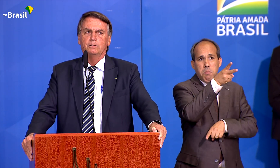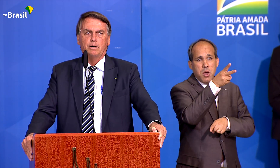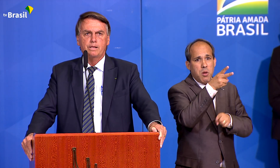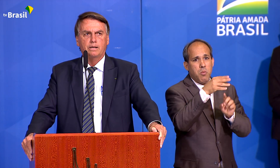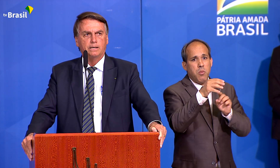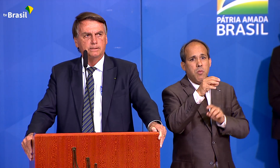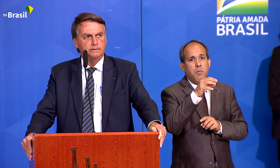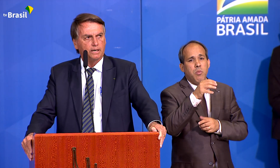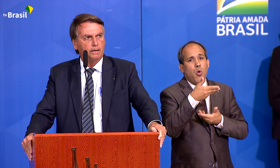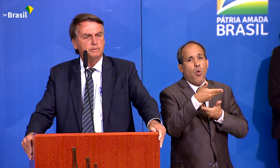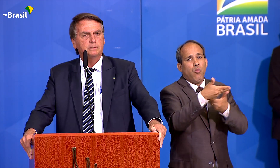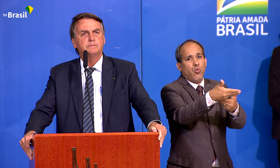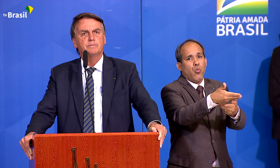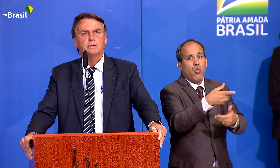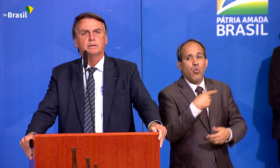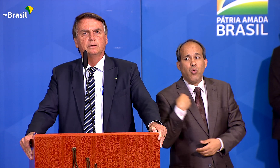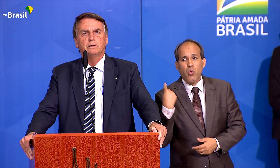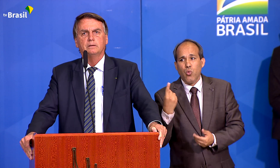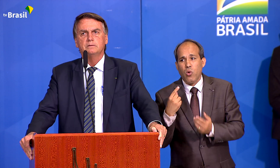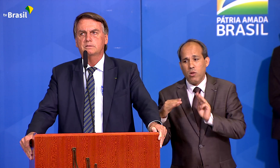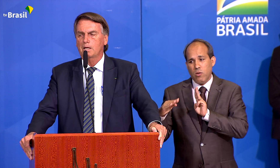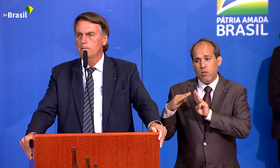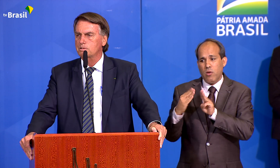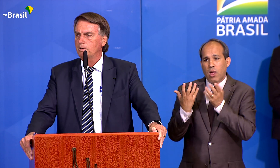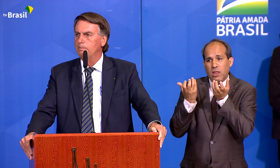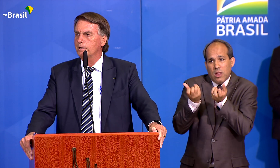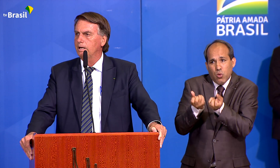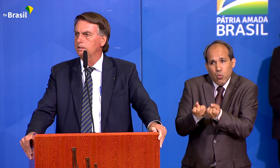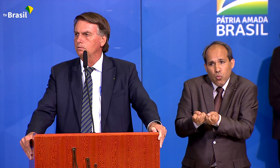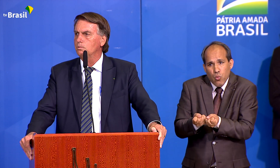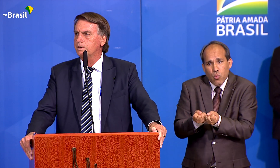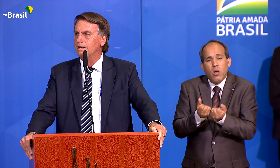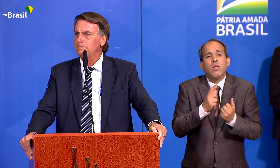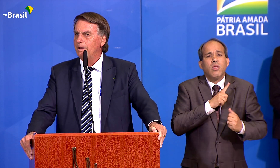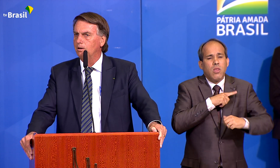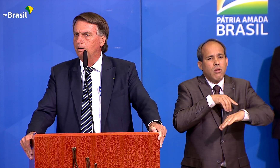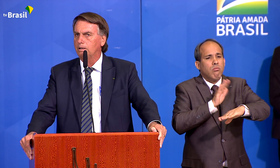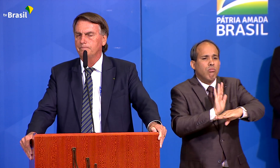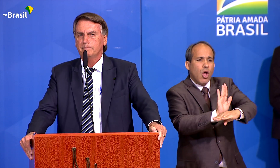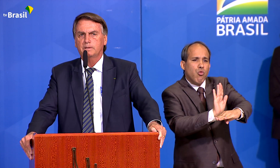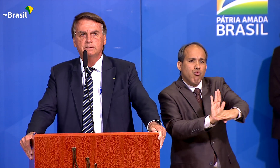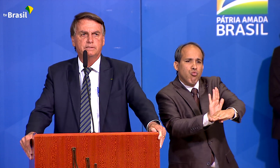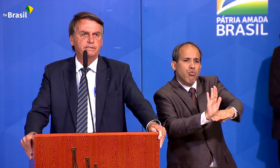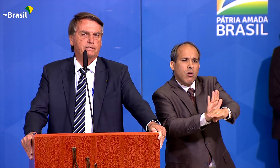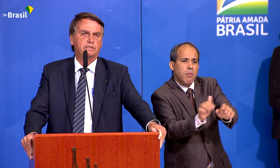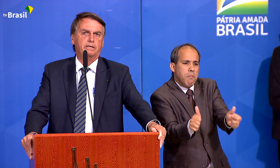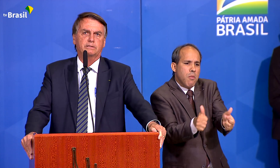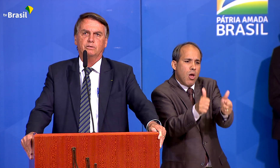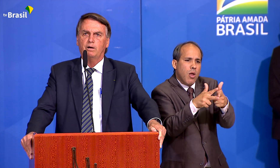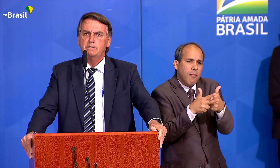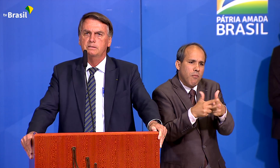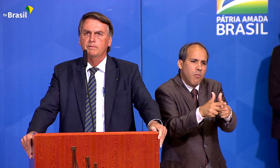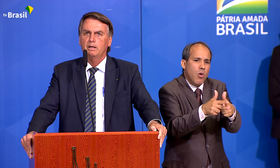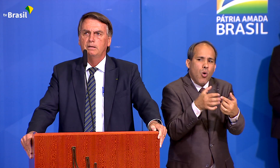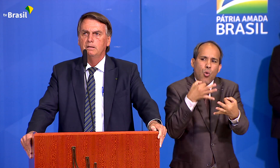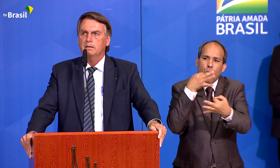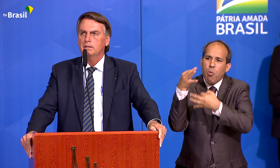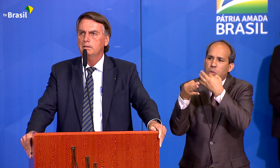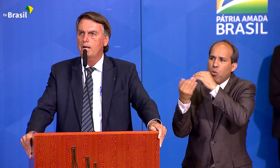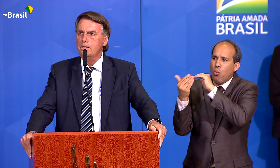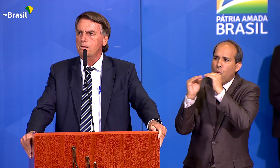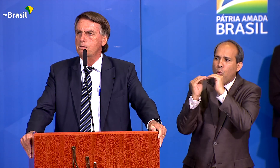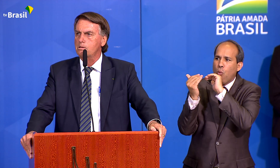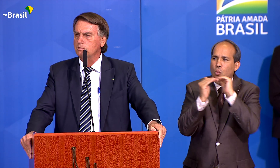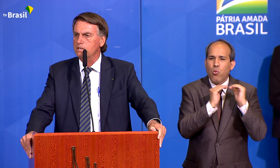e Nós aceitamos estamos colaborando com o que há de melhor que existe entre nós